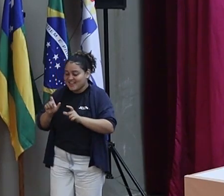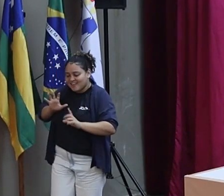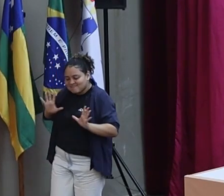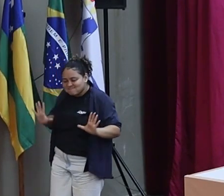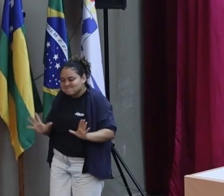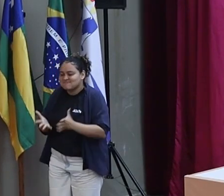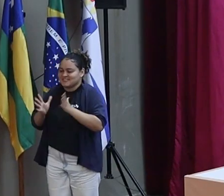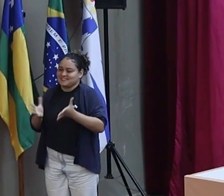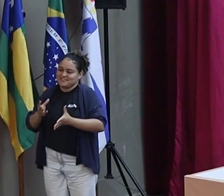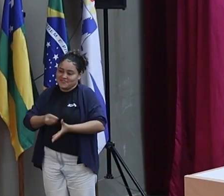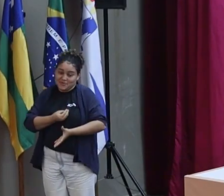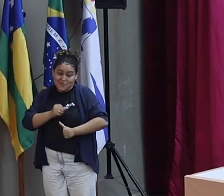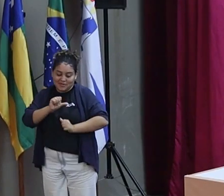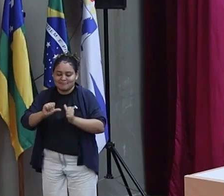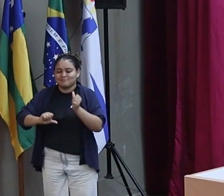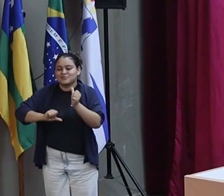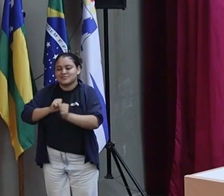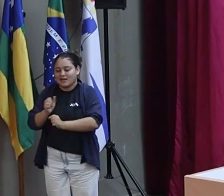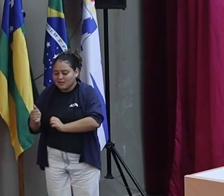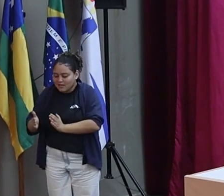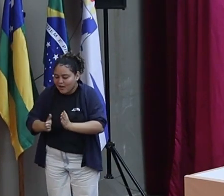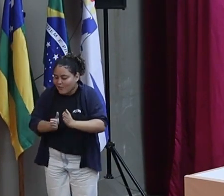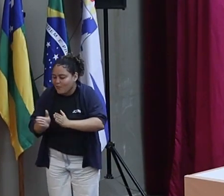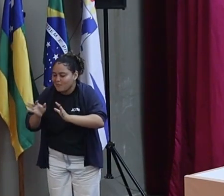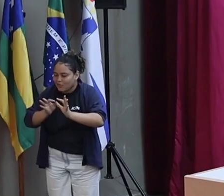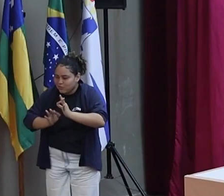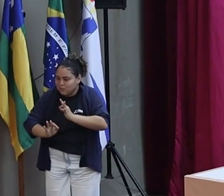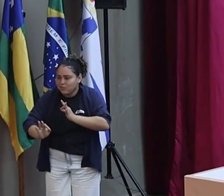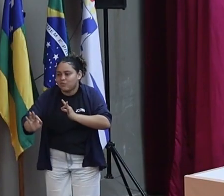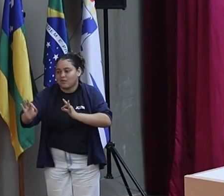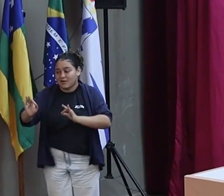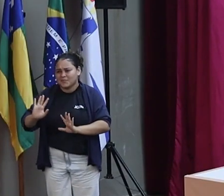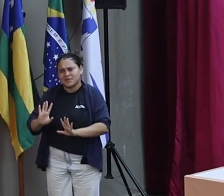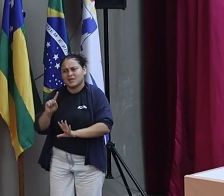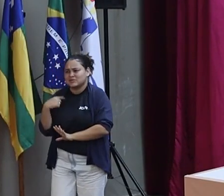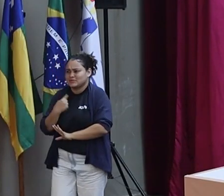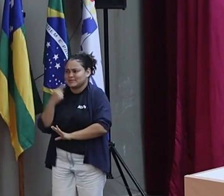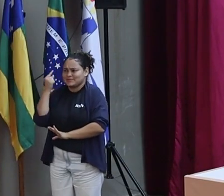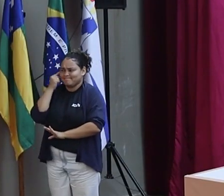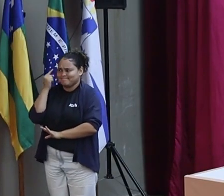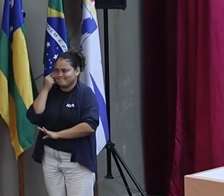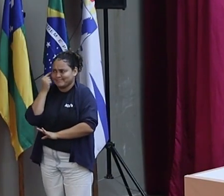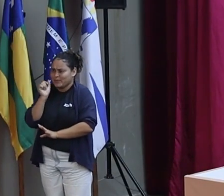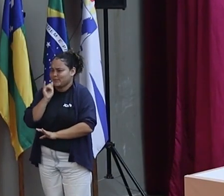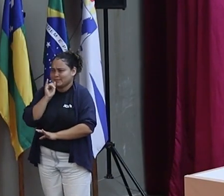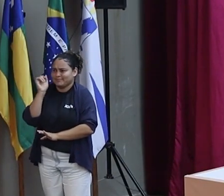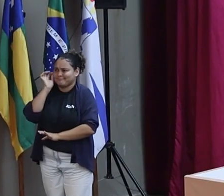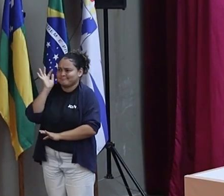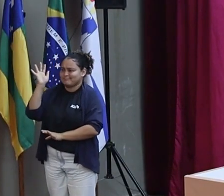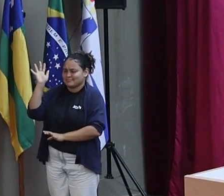propõem novas formas de vida, elas propõem novos caminhos, não é? Porque quando a gente pensa nessa questão do